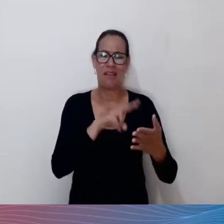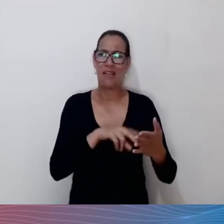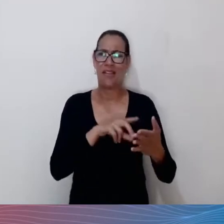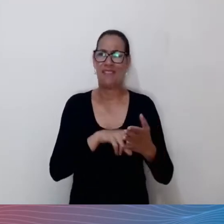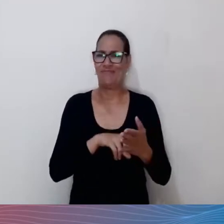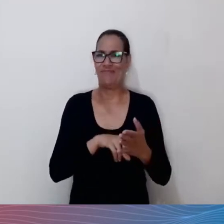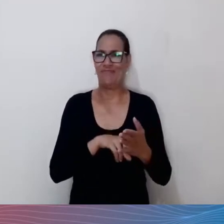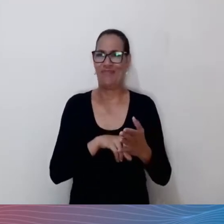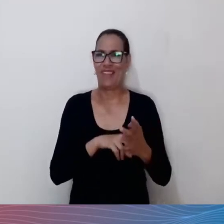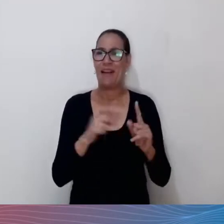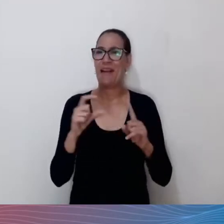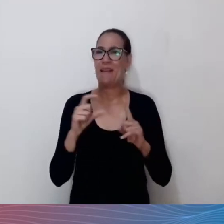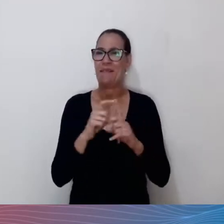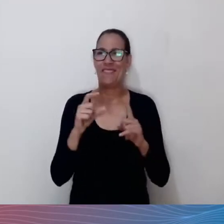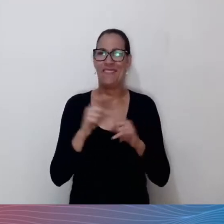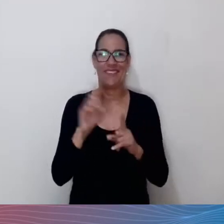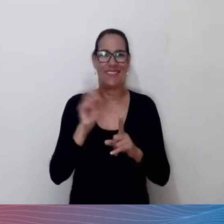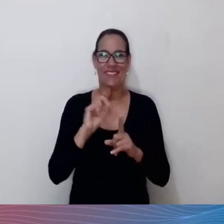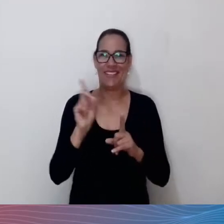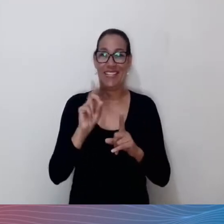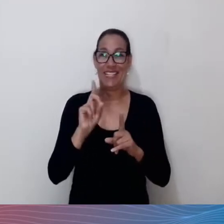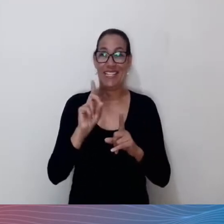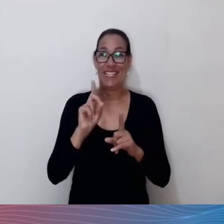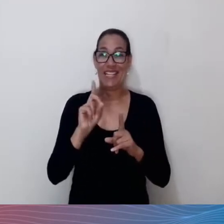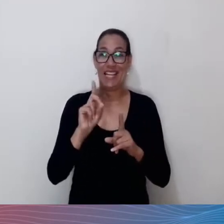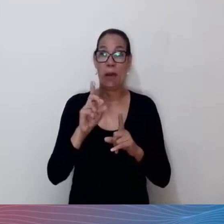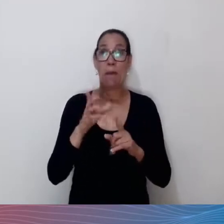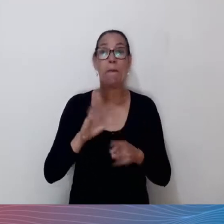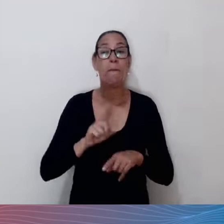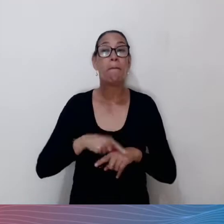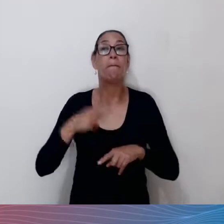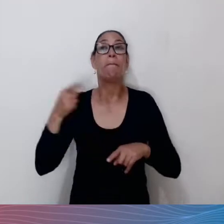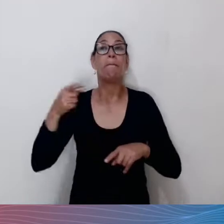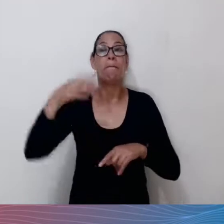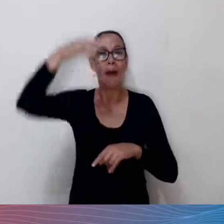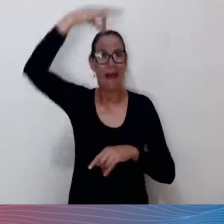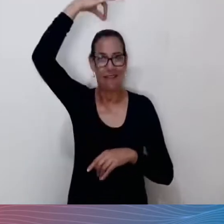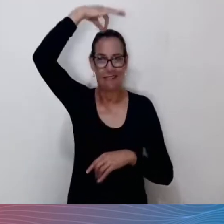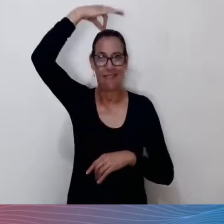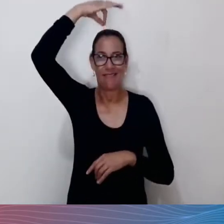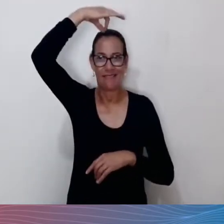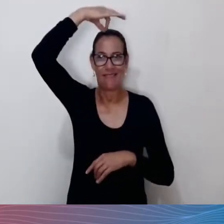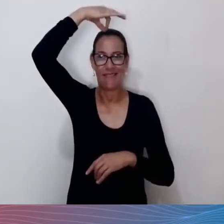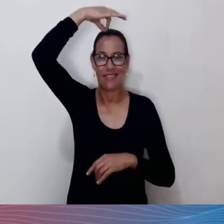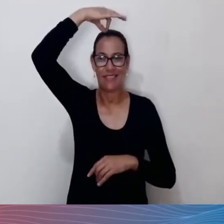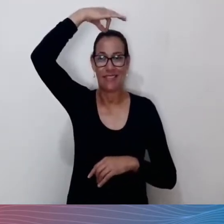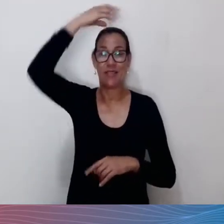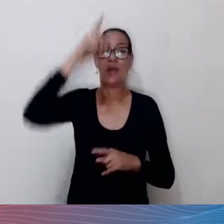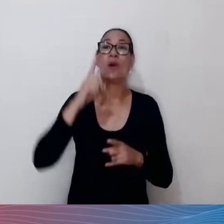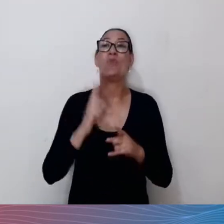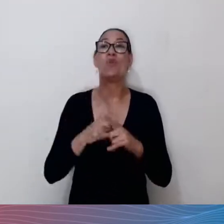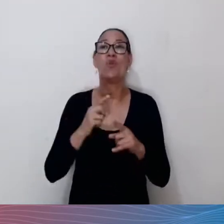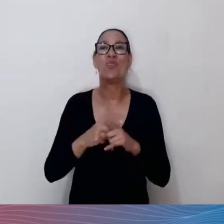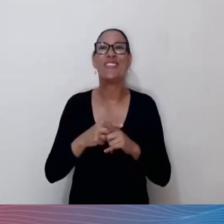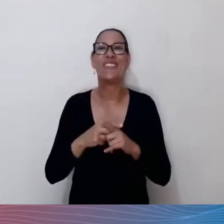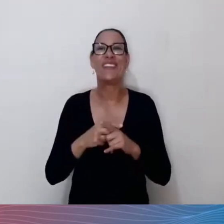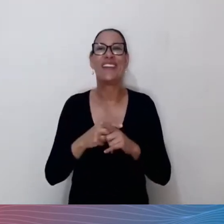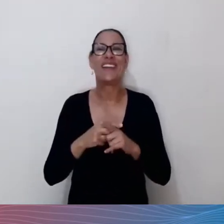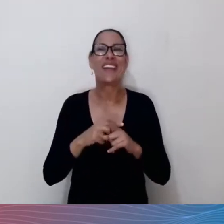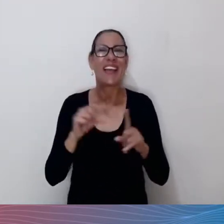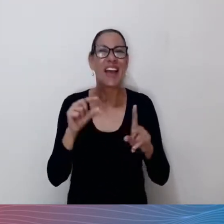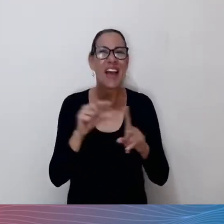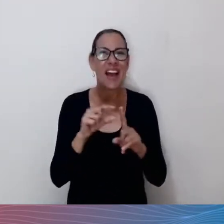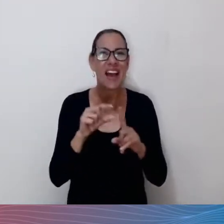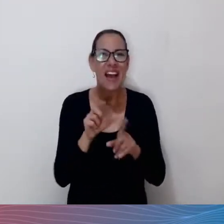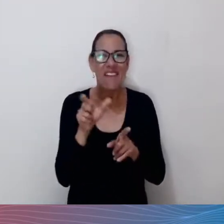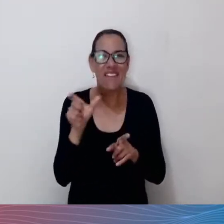ministério não é da letra, o nosso ministério é do Espírito. Porque a letra mata. A letra mata, mas